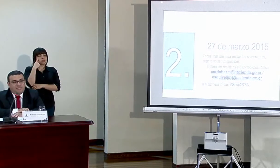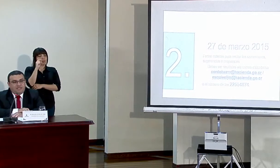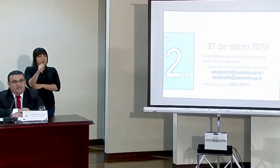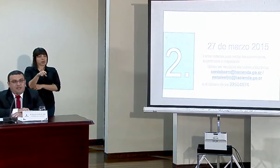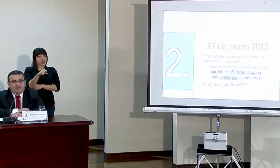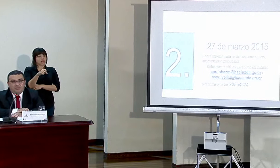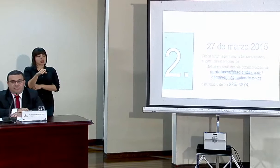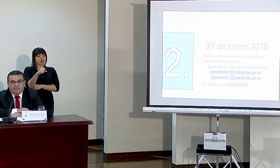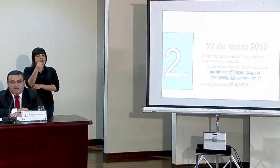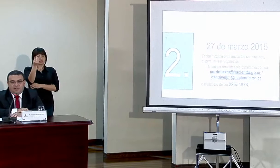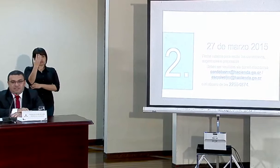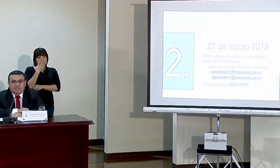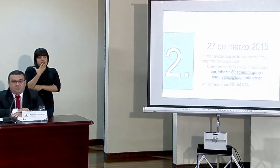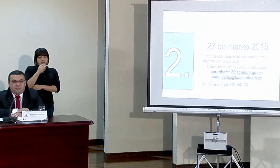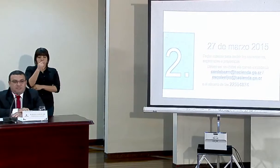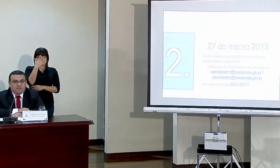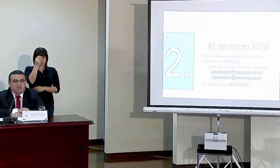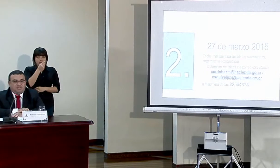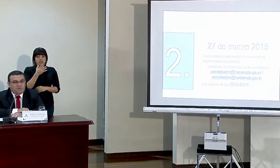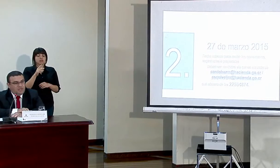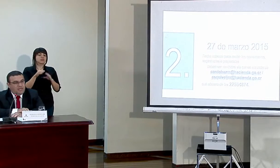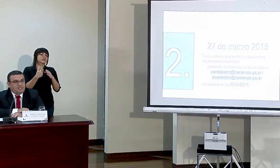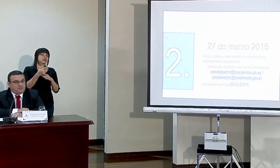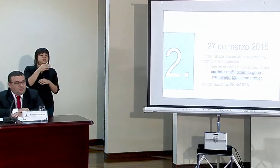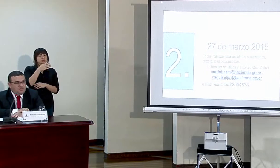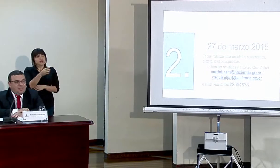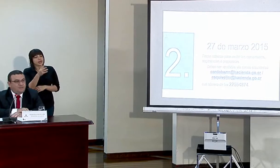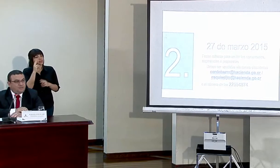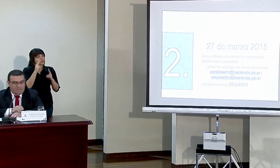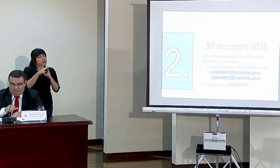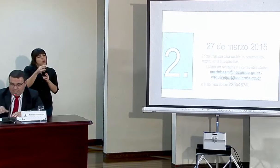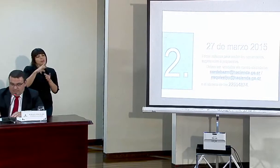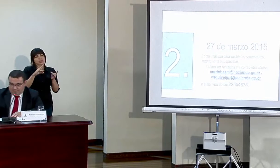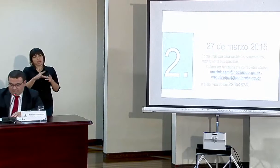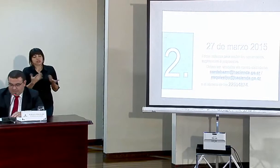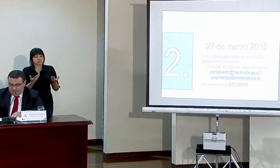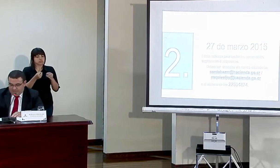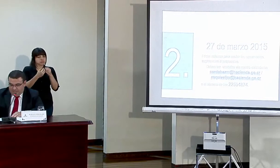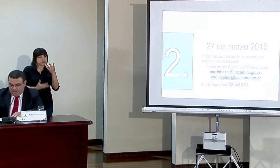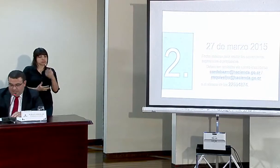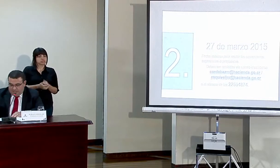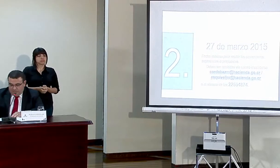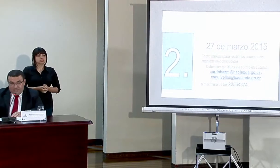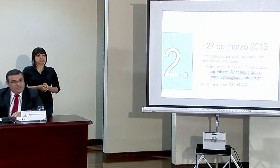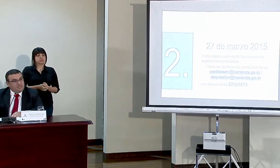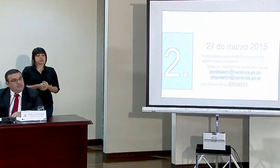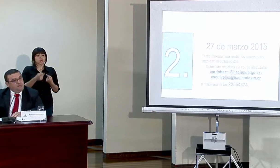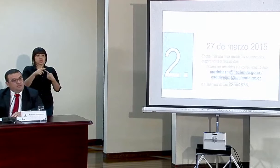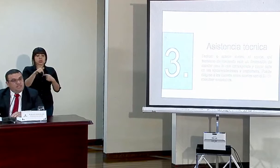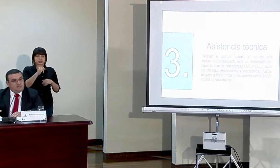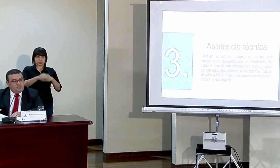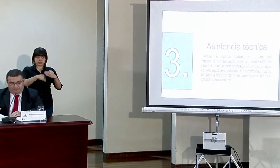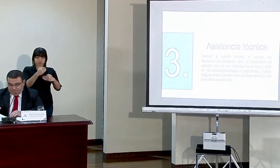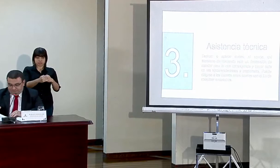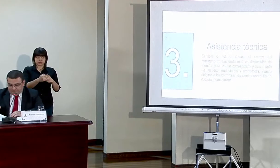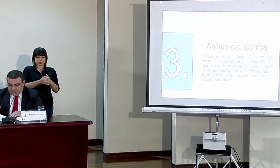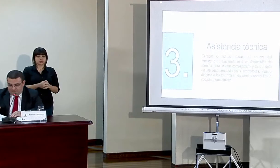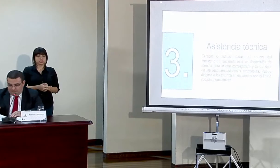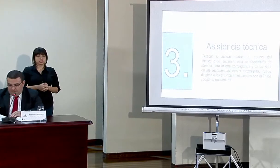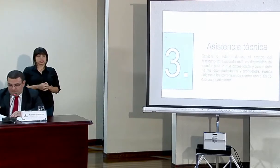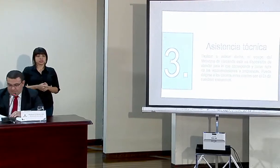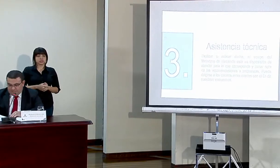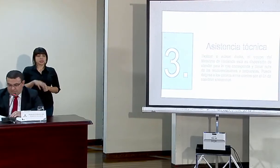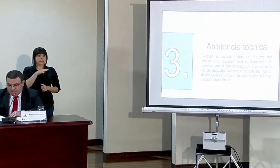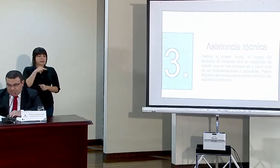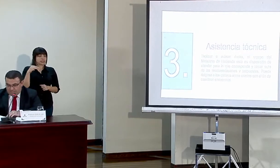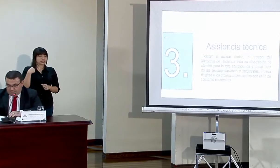nos indiquen, como les decía, observaciones, sugerencias, comentarios, etcétera. Durante este proceso,